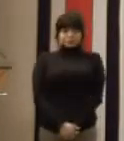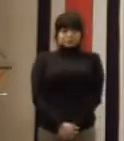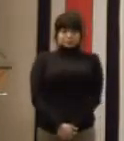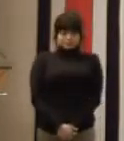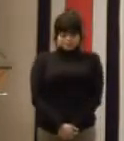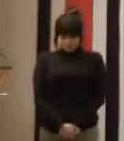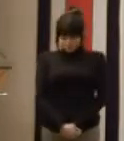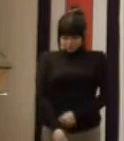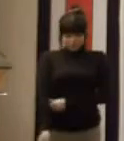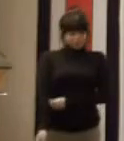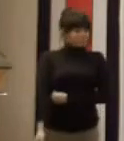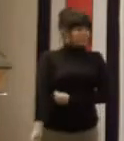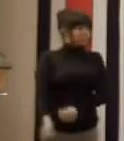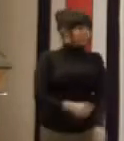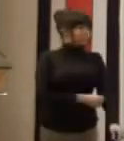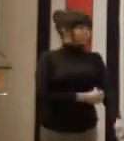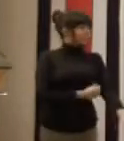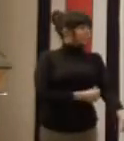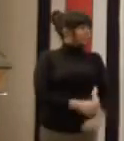ministra.